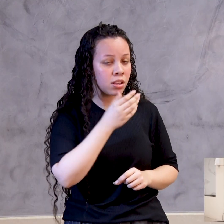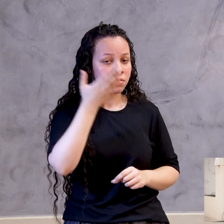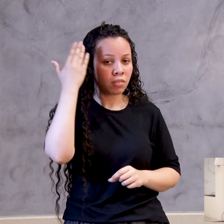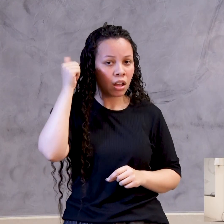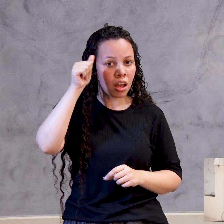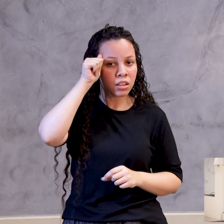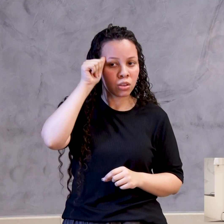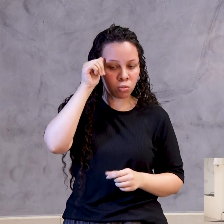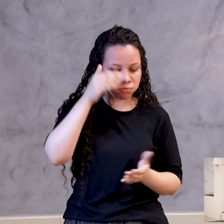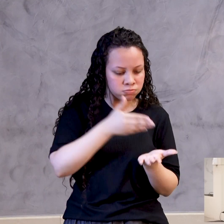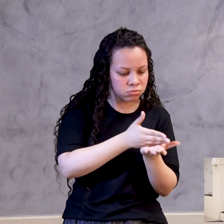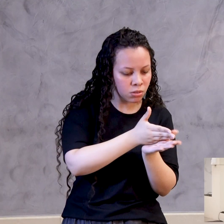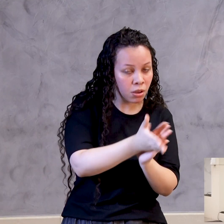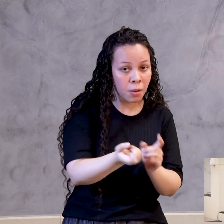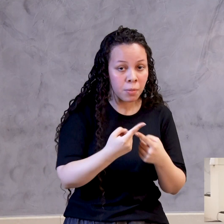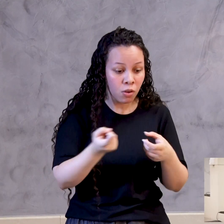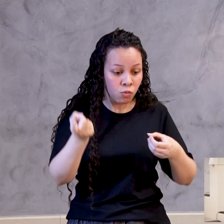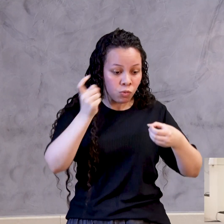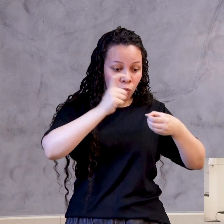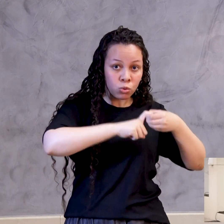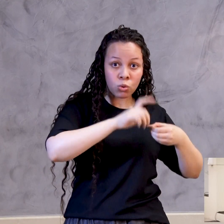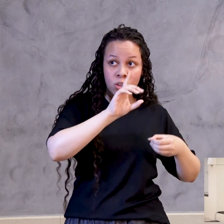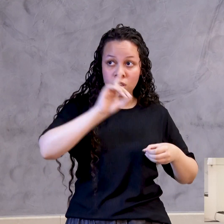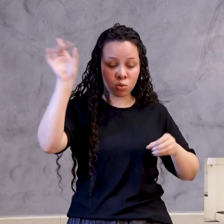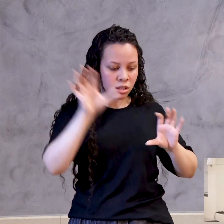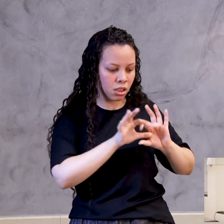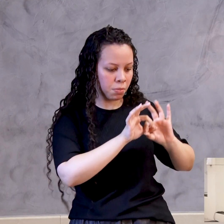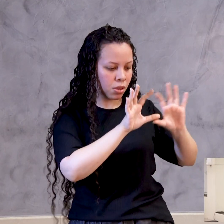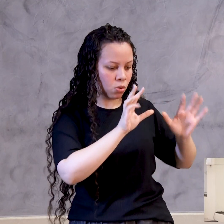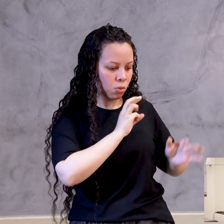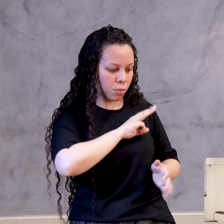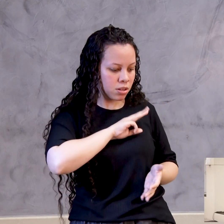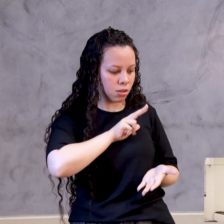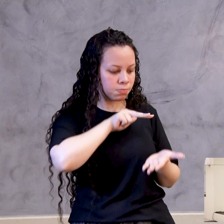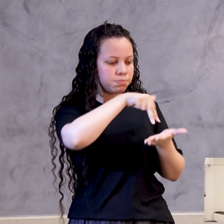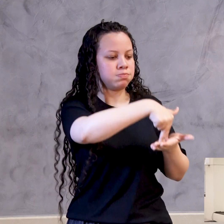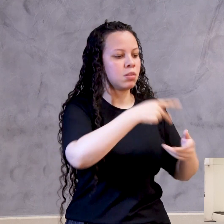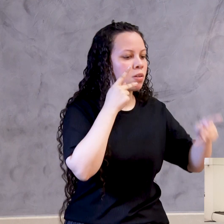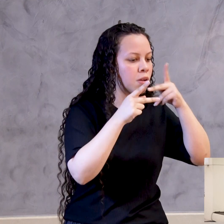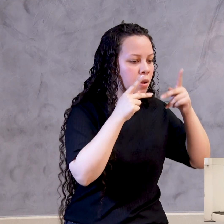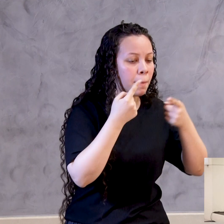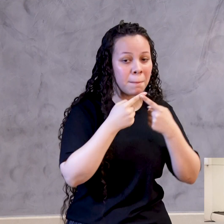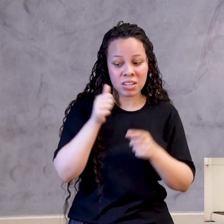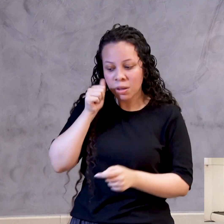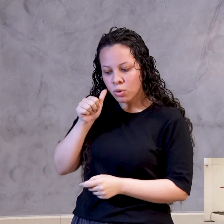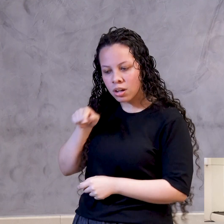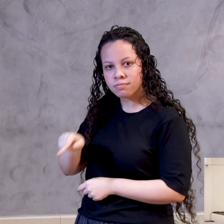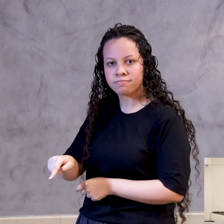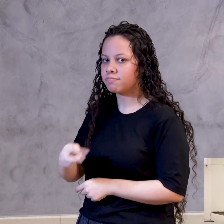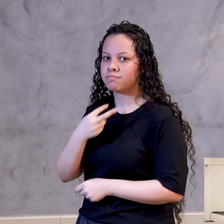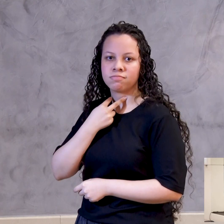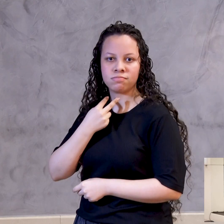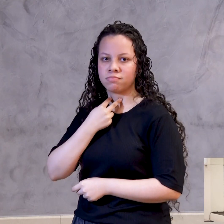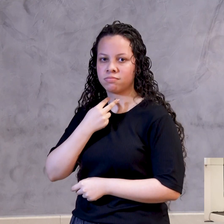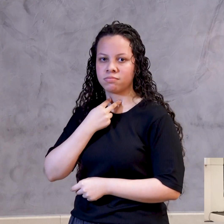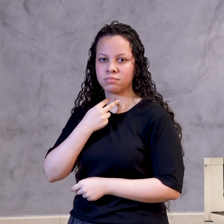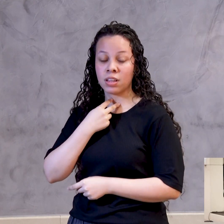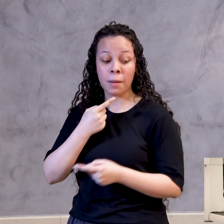voltou, ele permitiu o homem estar no ministério. A mulher não. Mas qual é o homem que